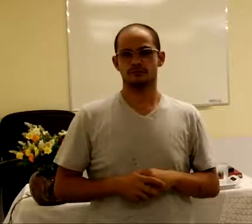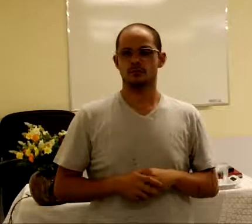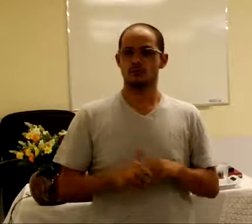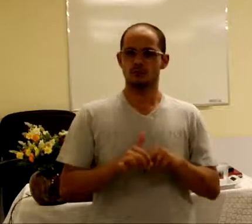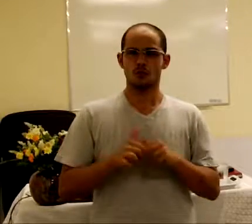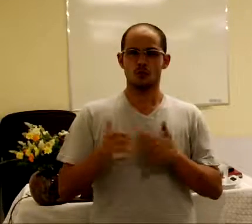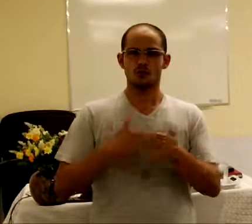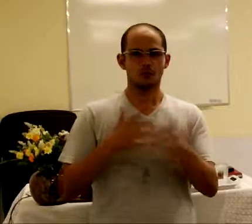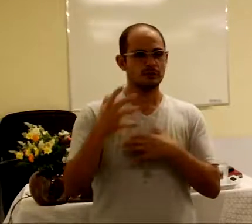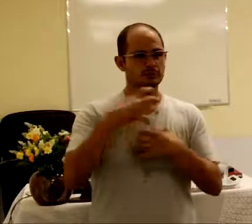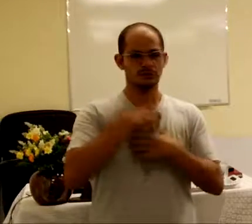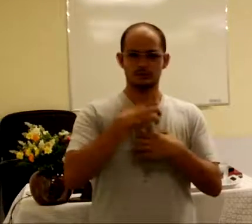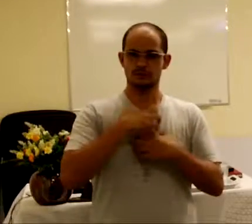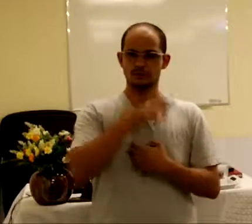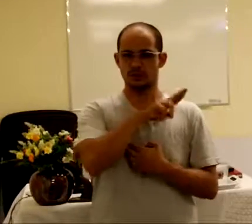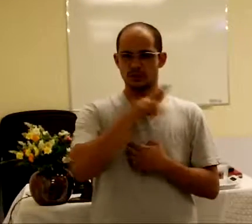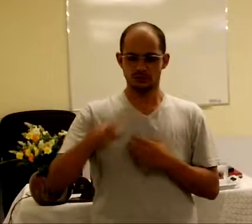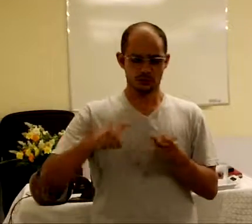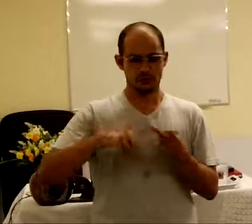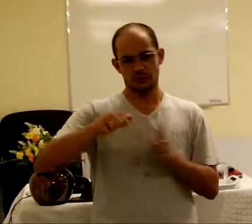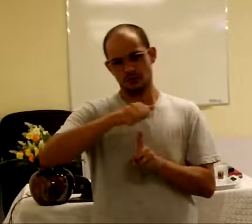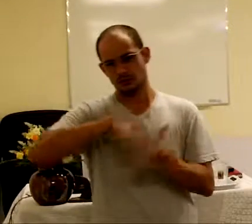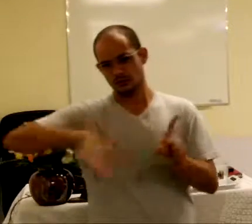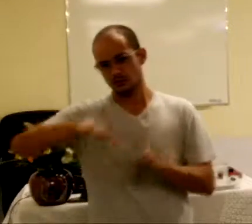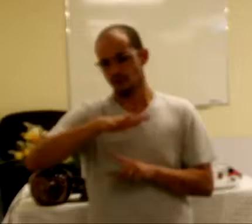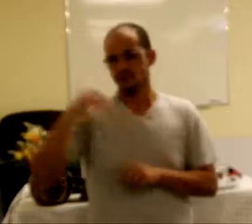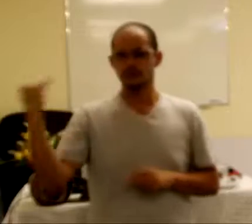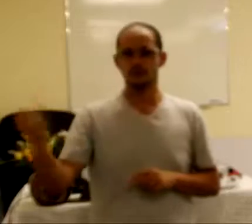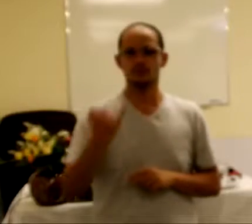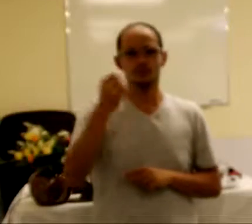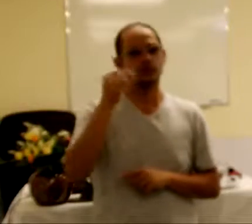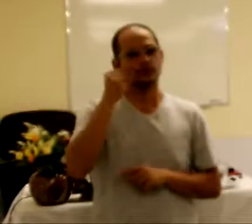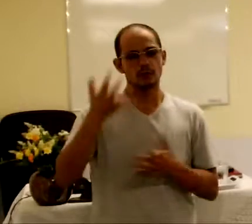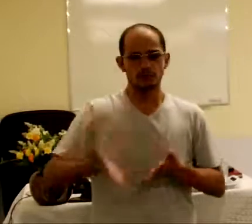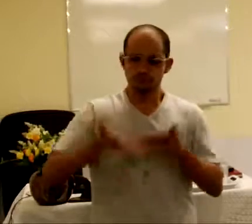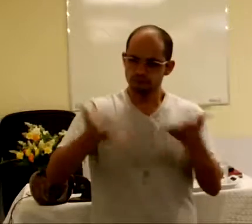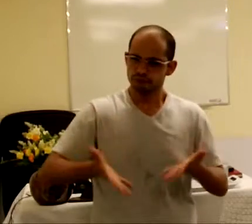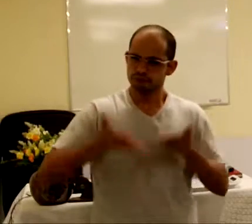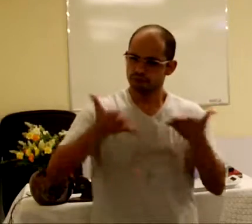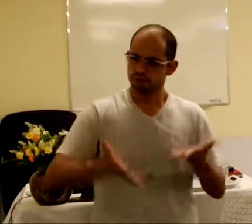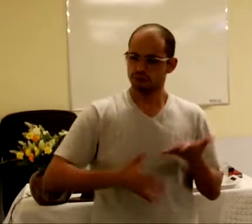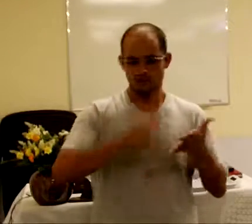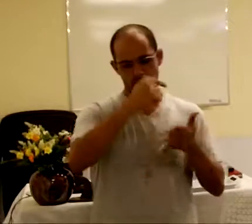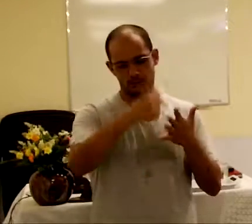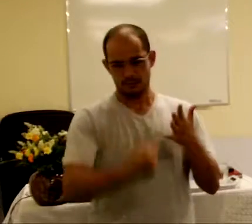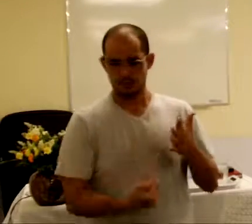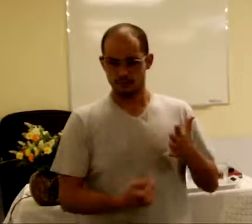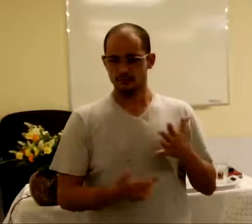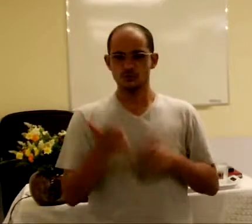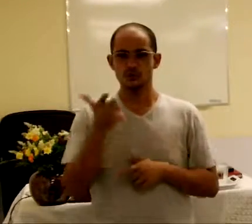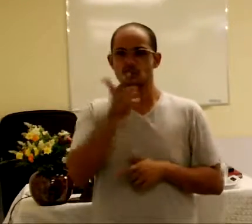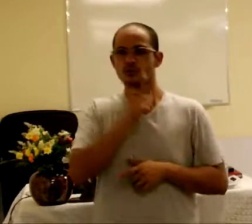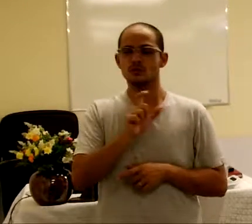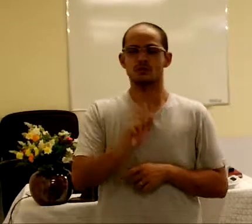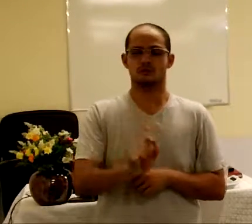todos os sentidos, religiosamente, socialmente. É importante que a gente alimente e cultive isso, né? Para que a gente faça jus a